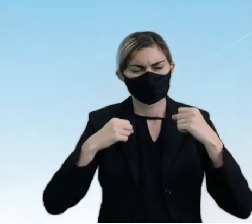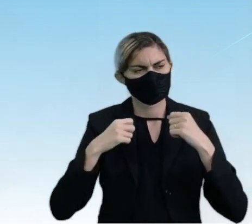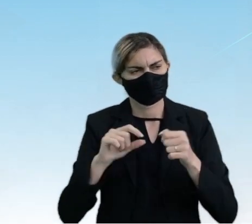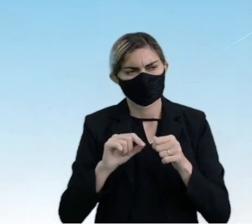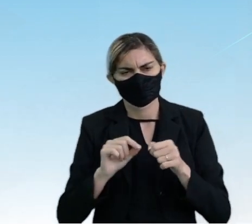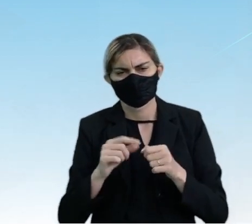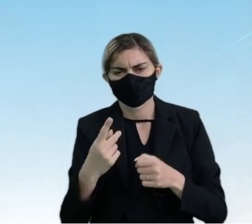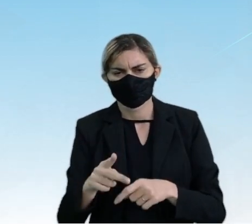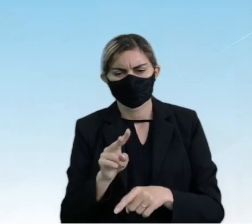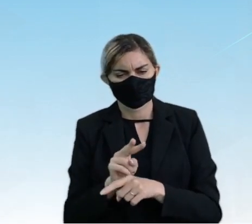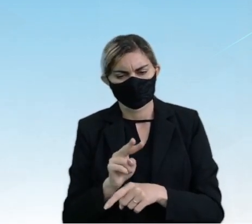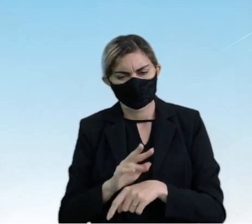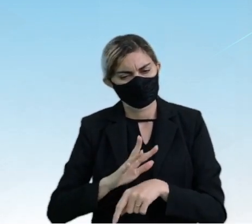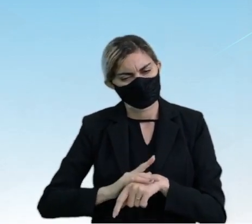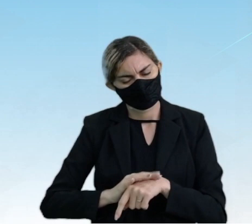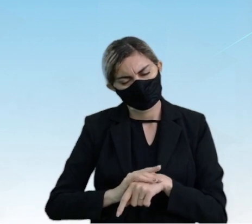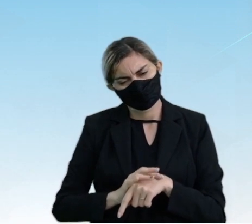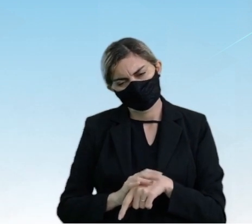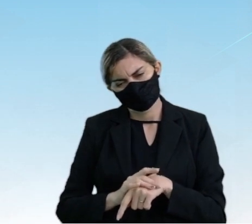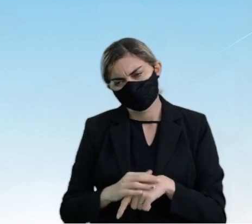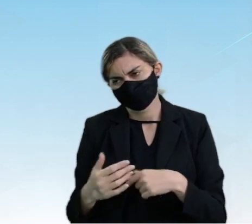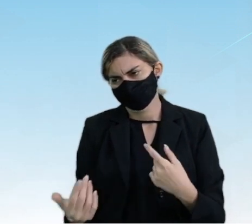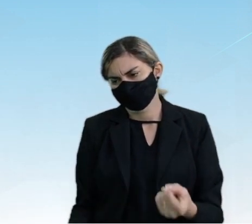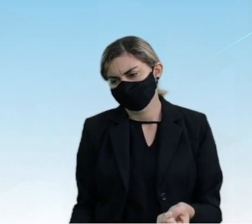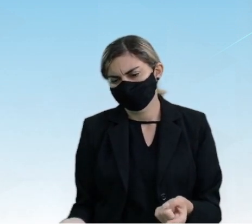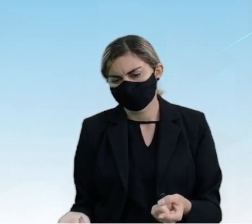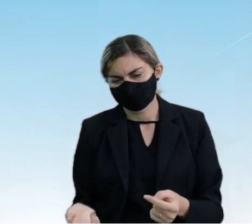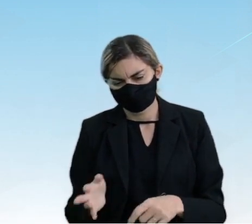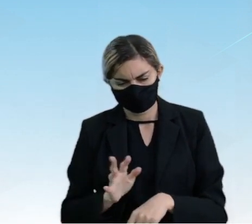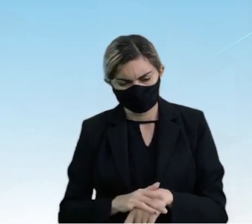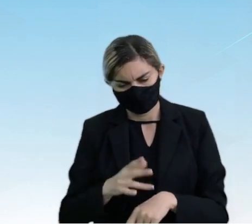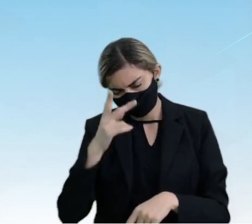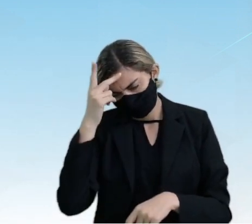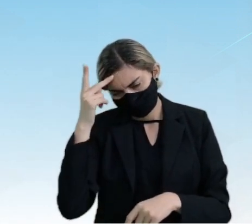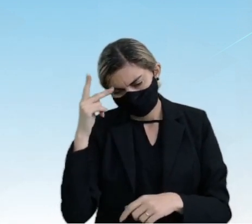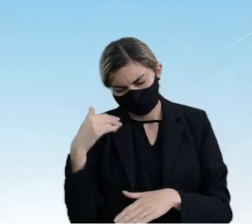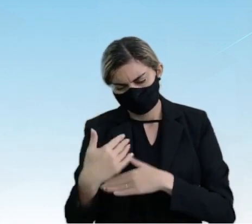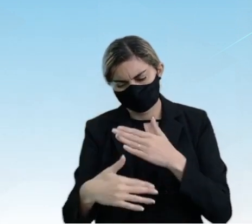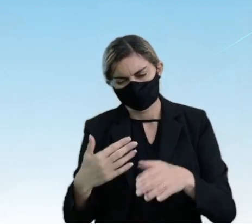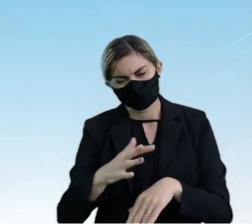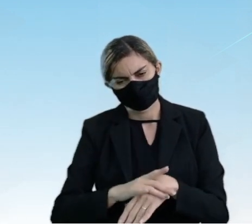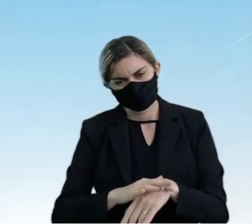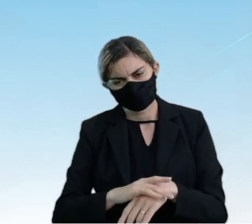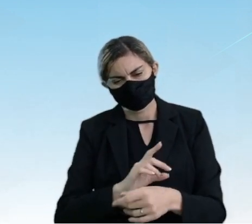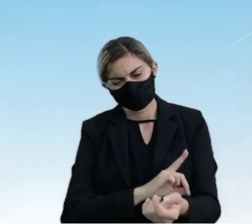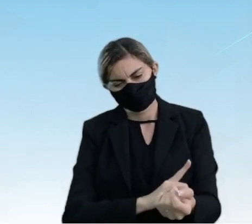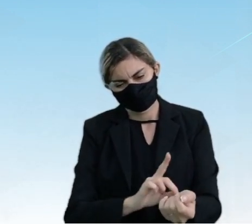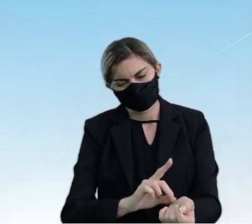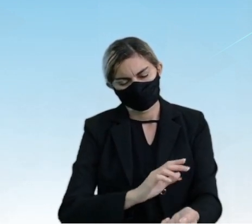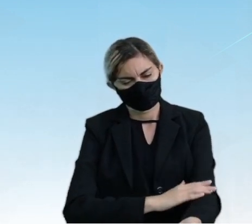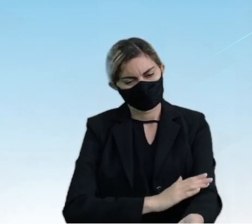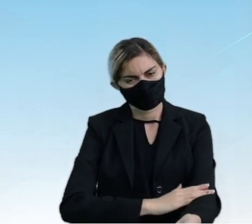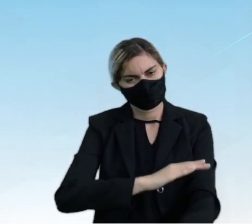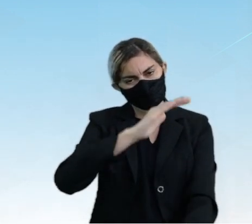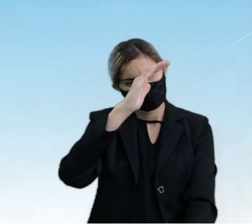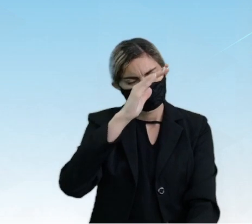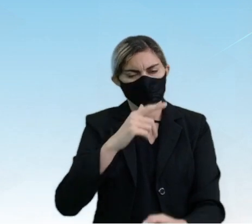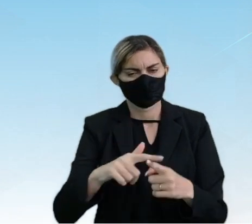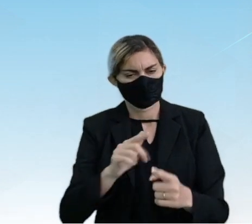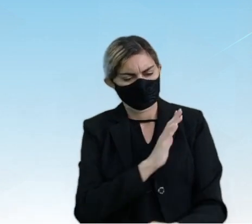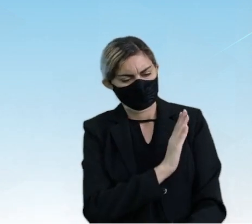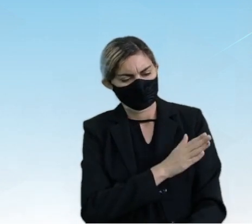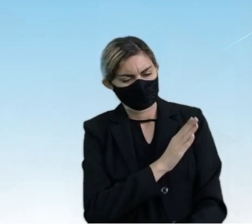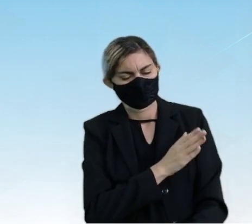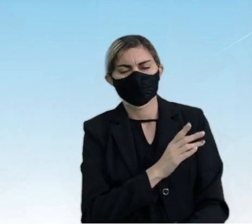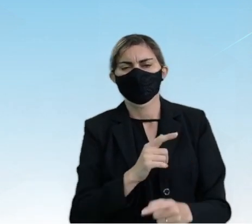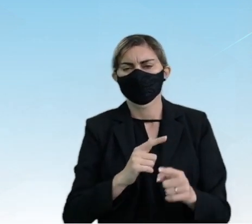também para prevenir doenças, para prevenir, sei lá, que a pessoa desenvolva doenças como diabetes, como hipertensão, problemas